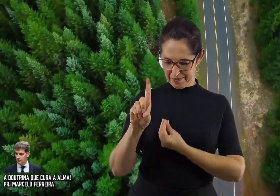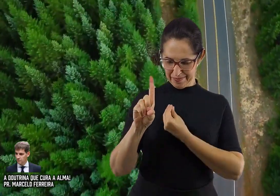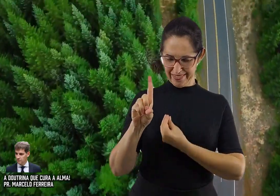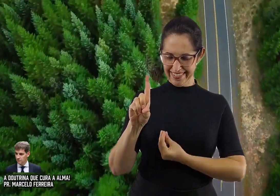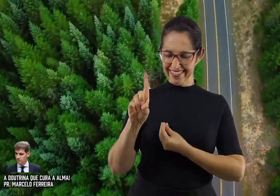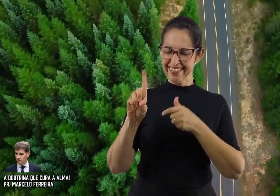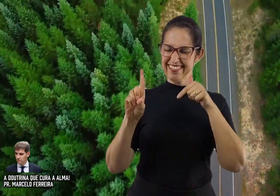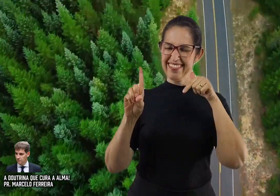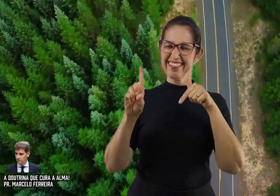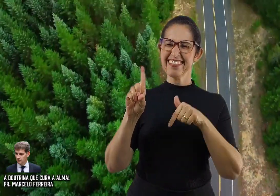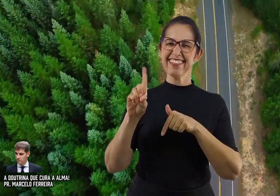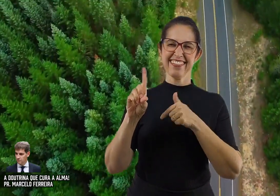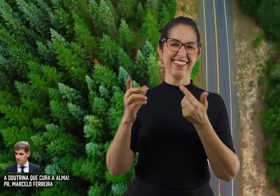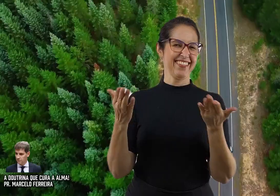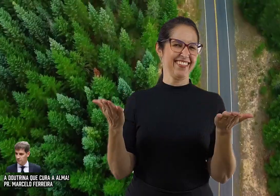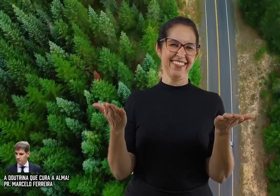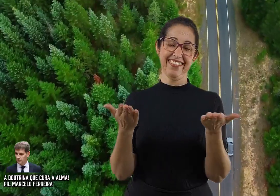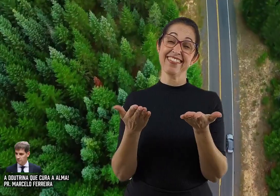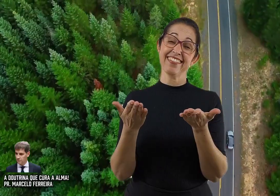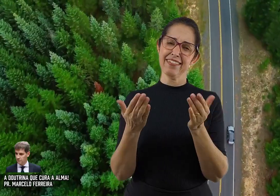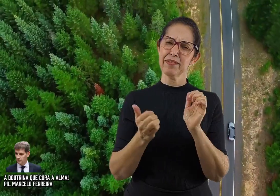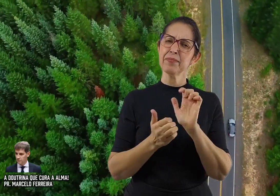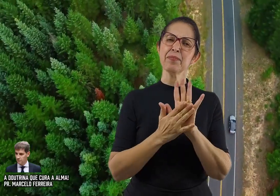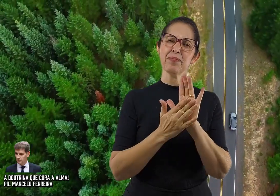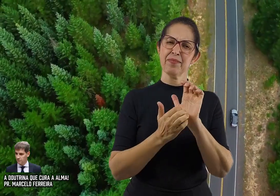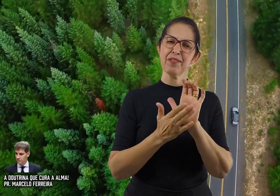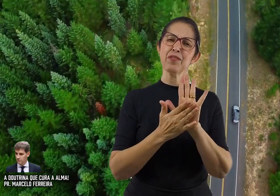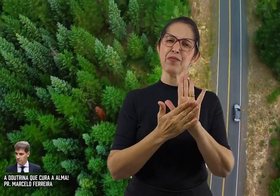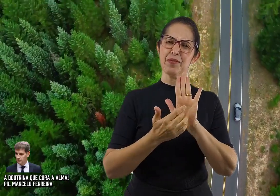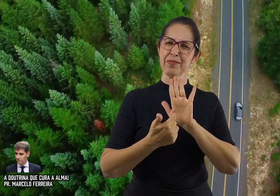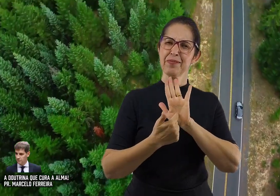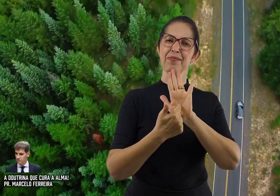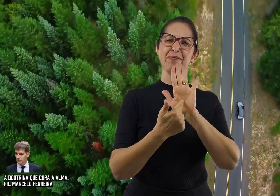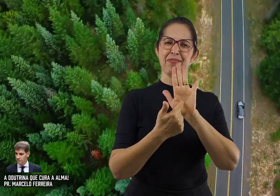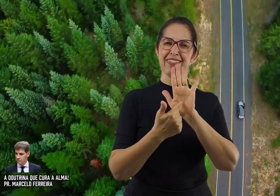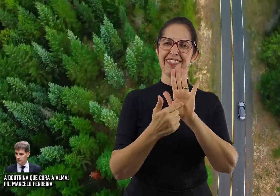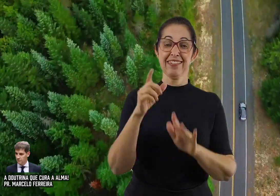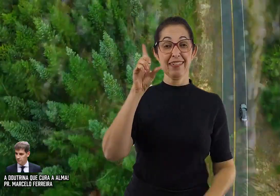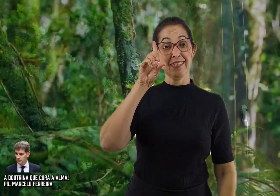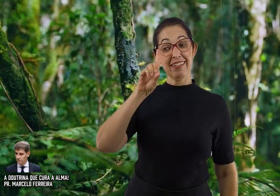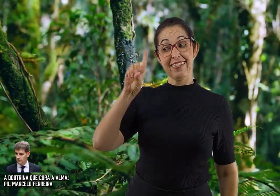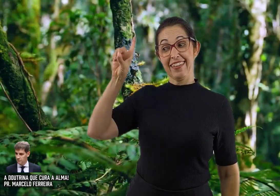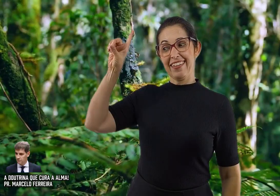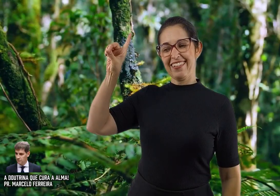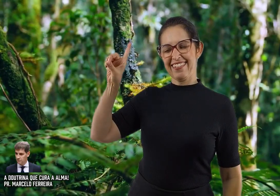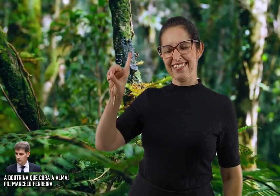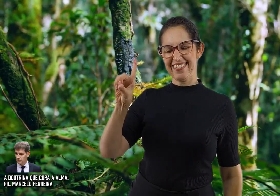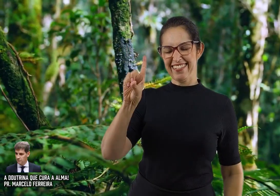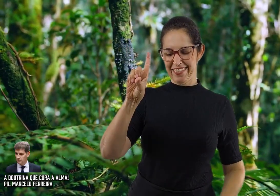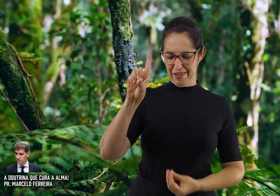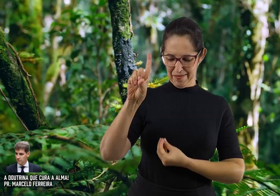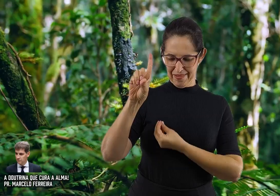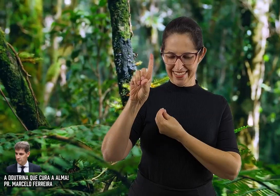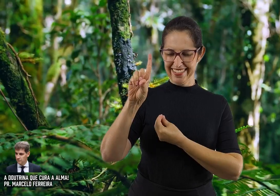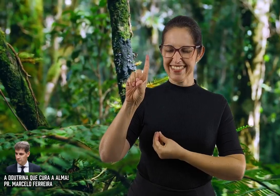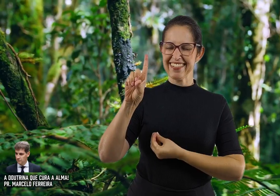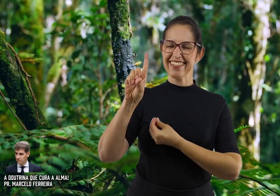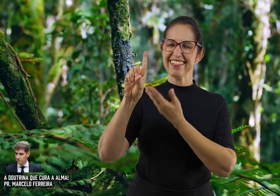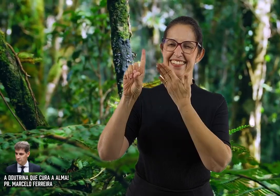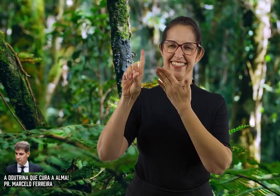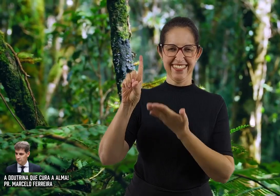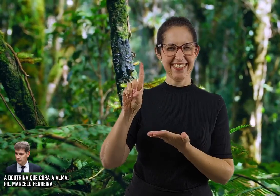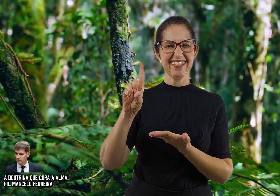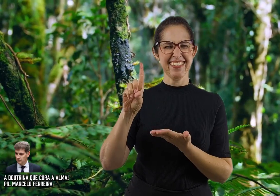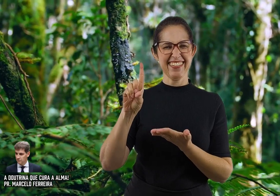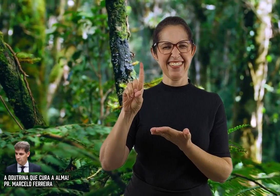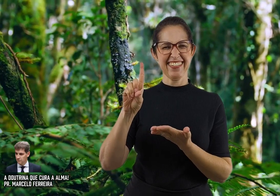Deus está no templo. É o louvor que diz isso, né? Deus está no templo. Antes da